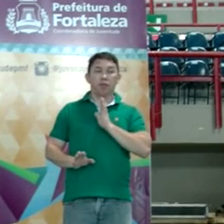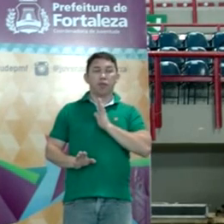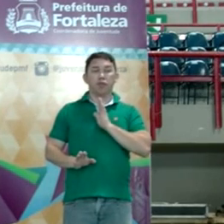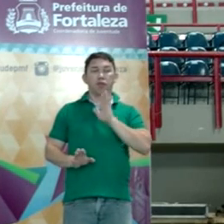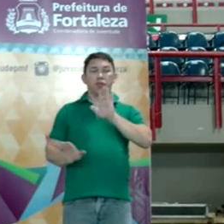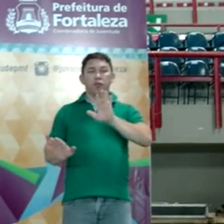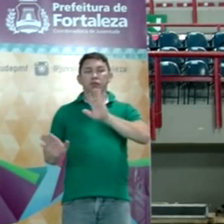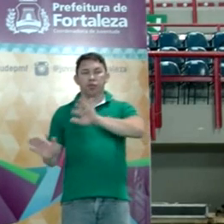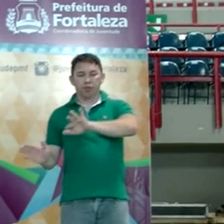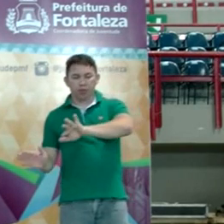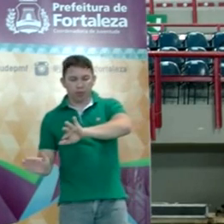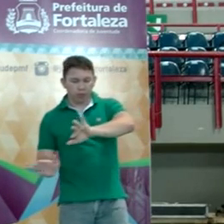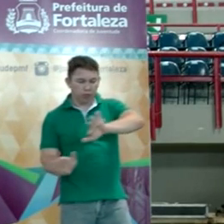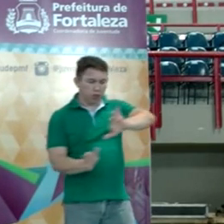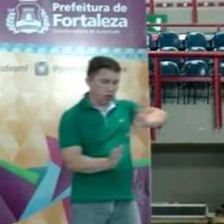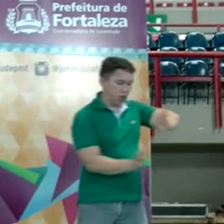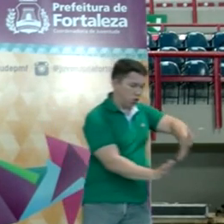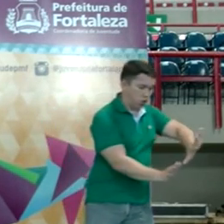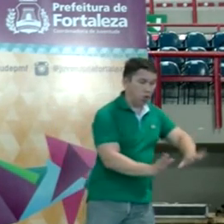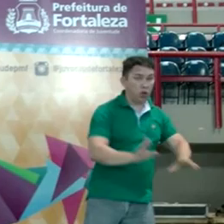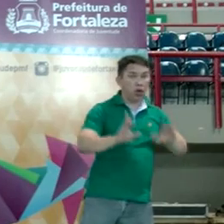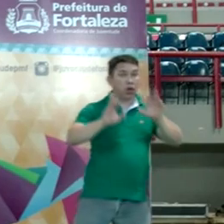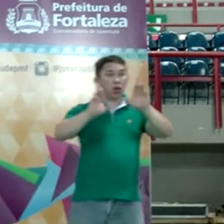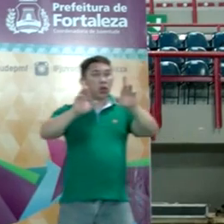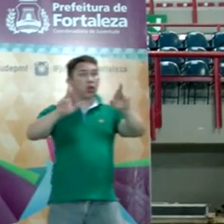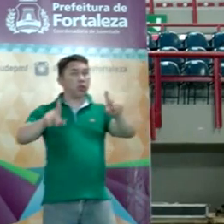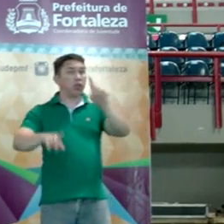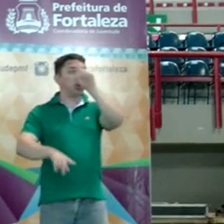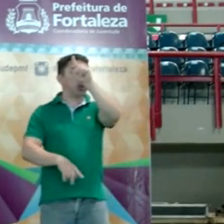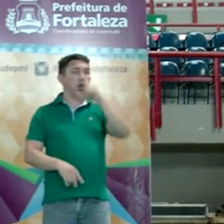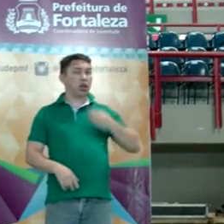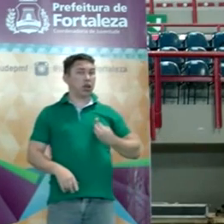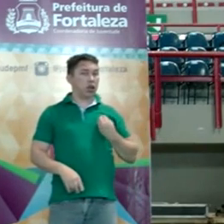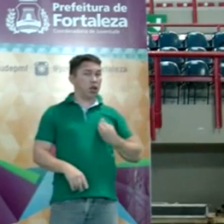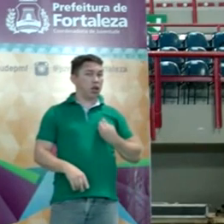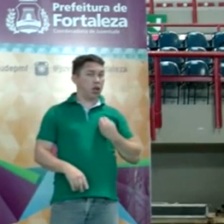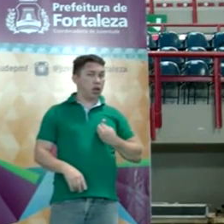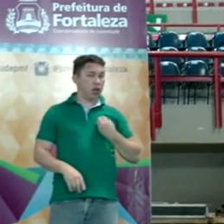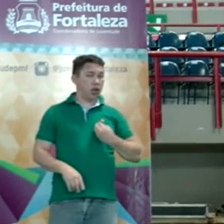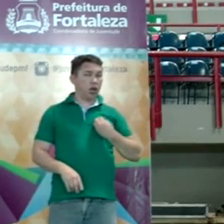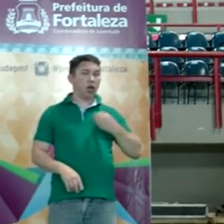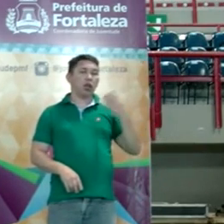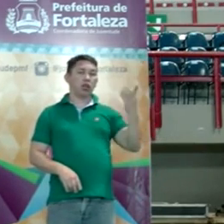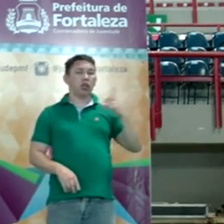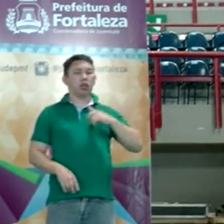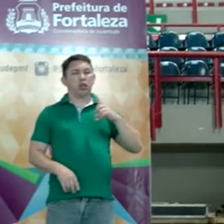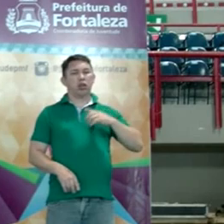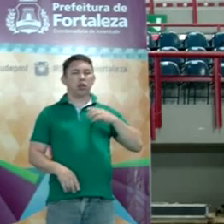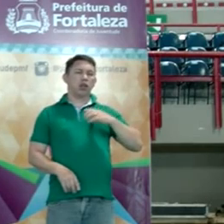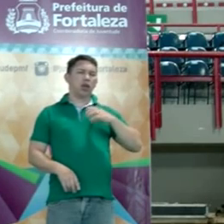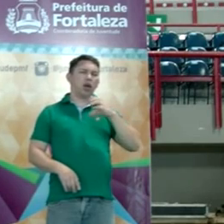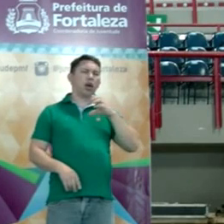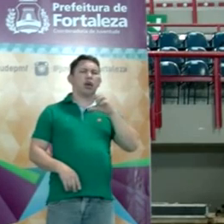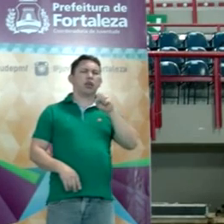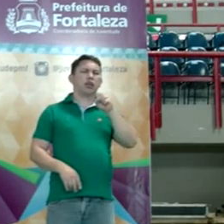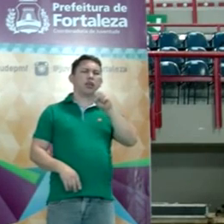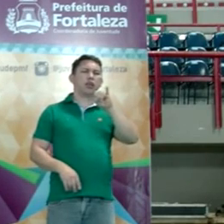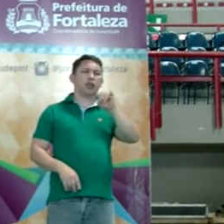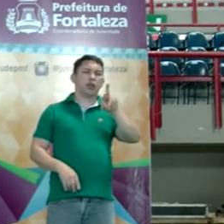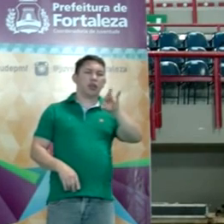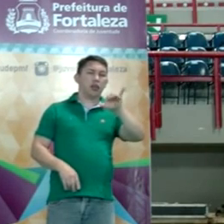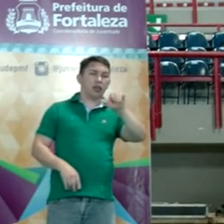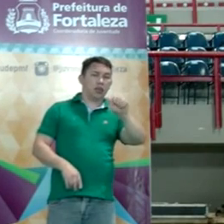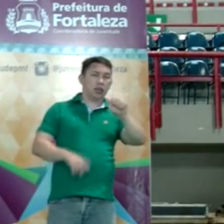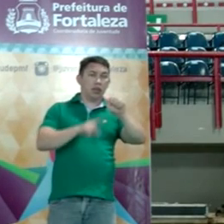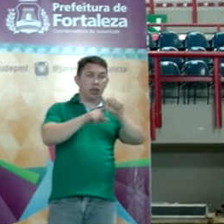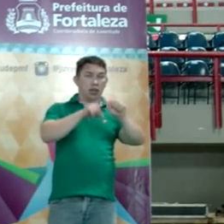Aí onde é que agora isso se diferencia do refugiado sírio, que a gente tanto tem ouvido falar na televisão?